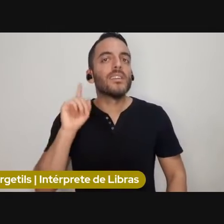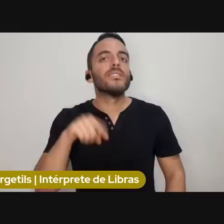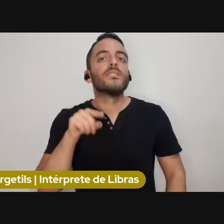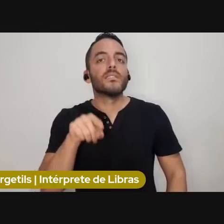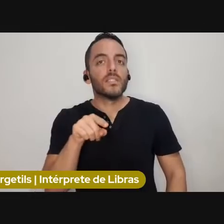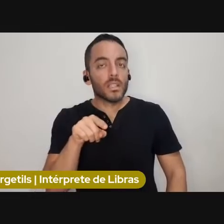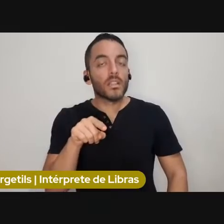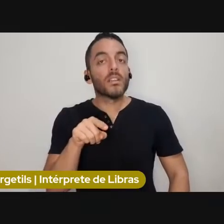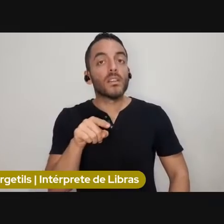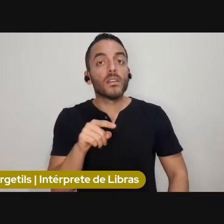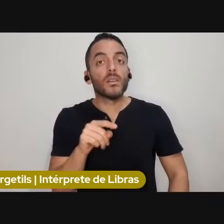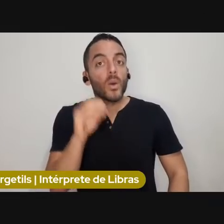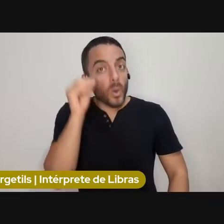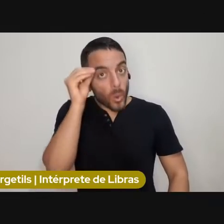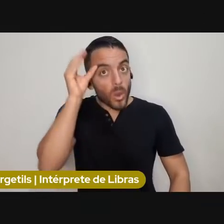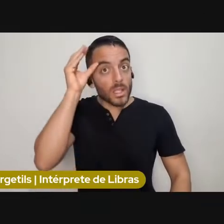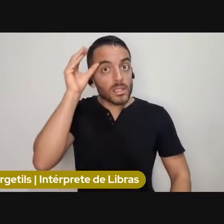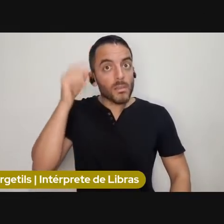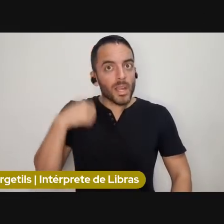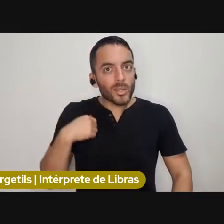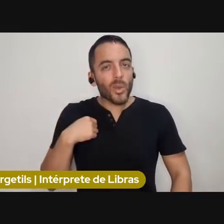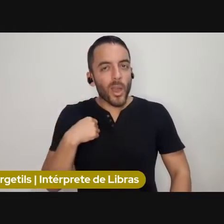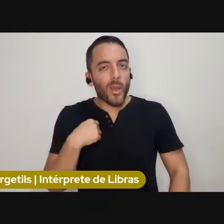foram povoando as minhas canções.